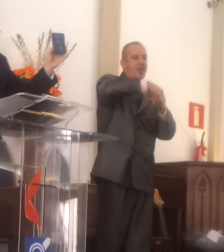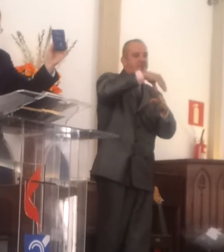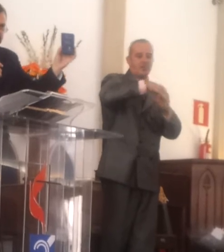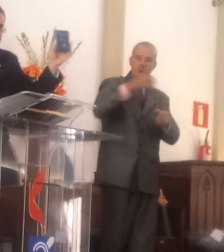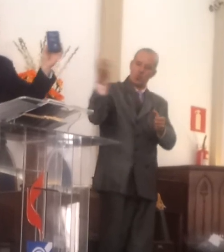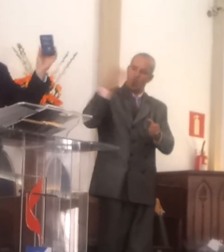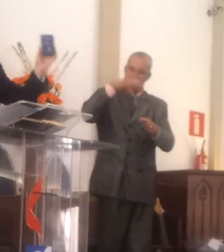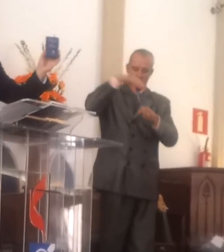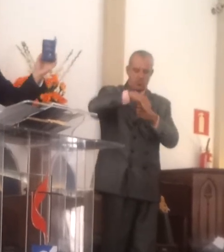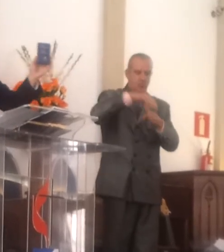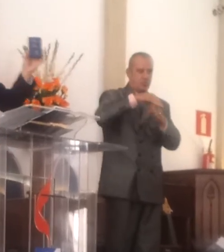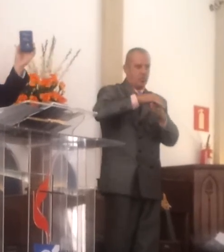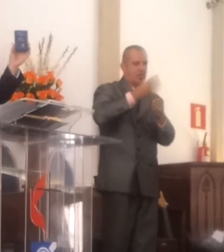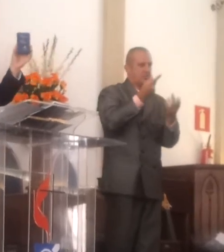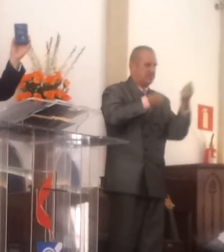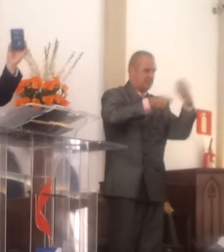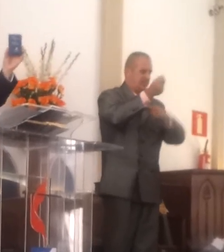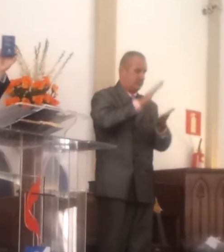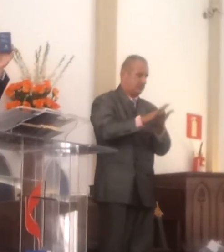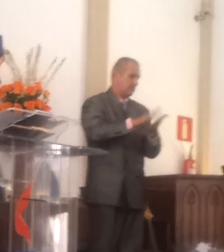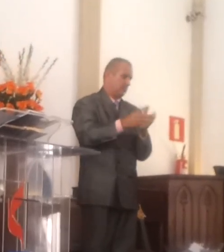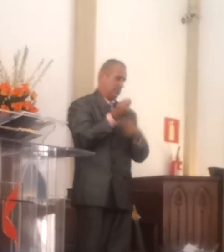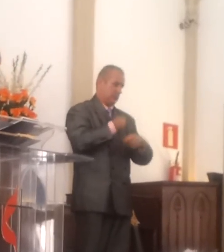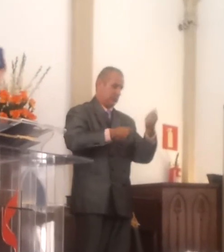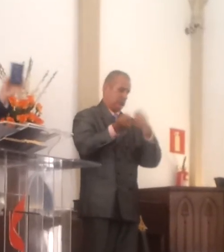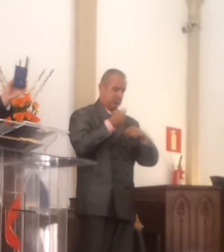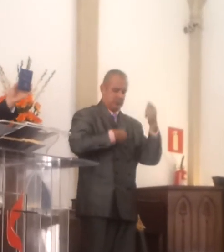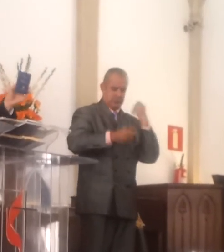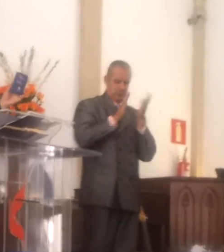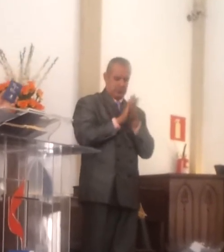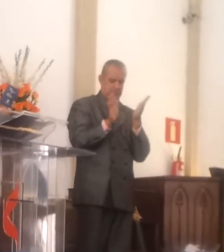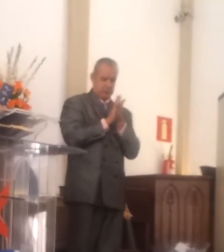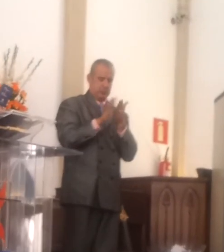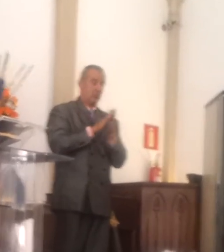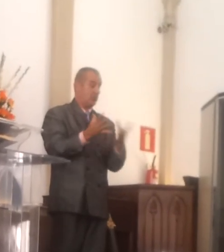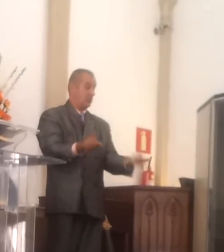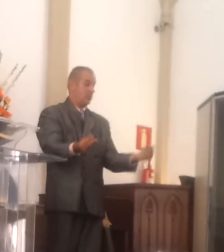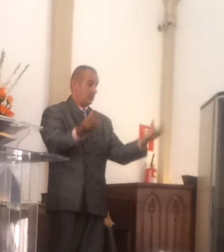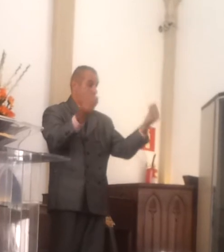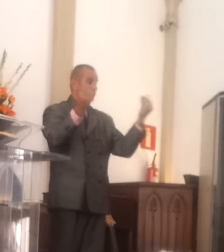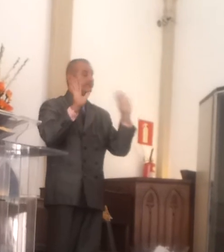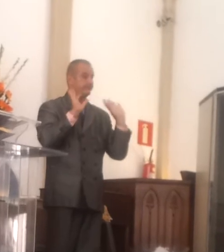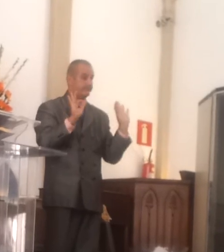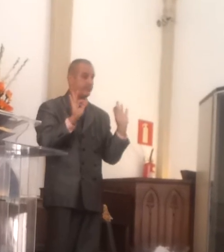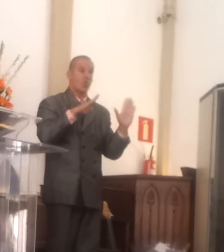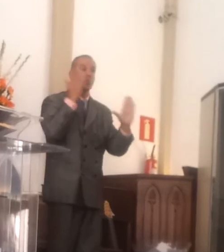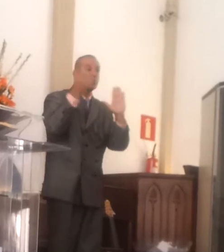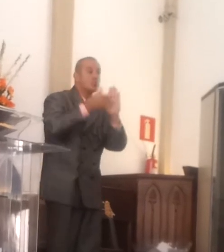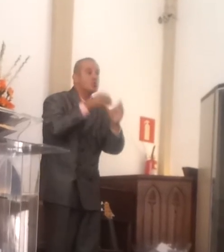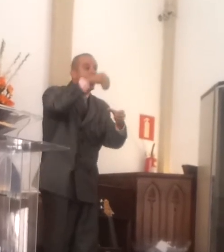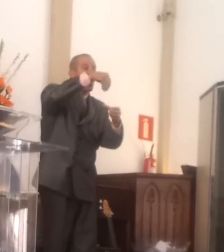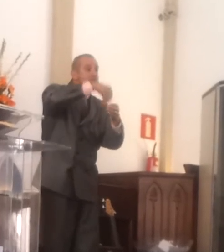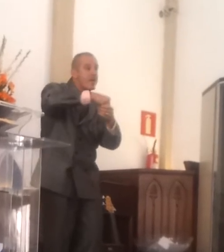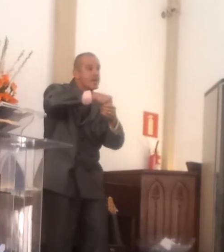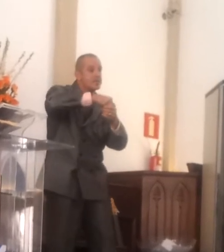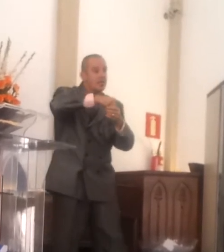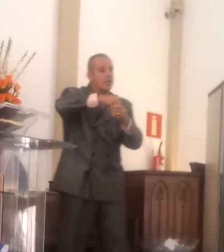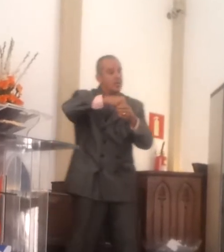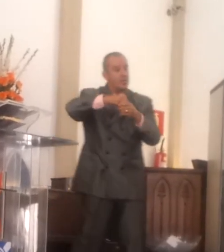Porque as despesas administrativas nós sustentamos com as nossas anuidades. Toda oferta é